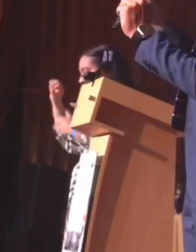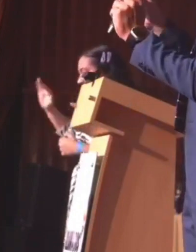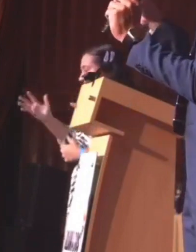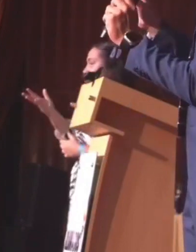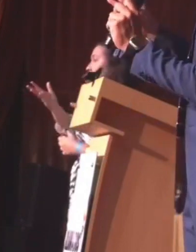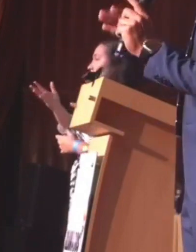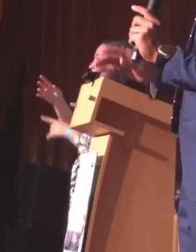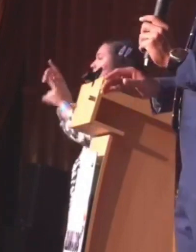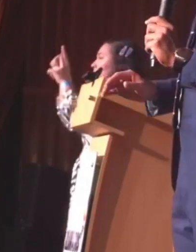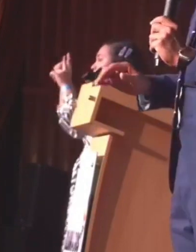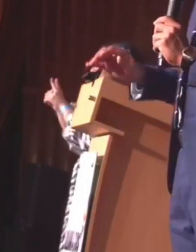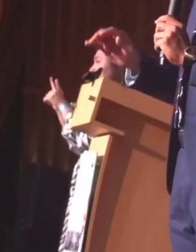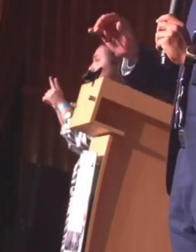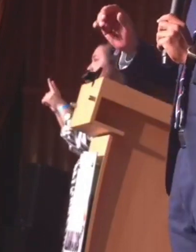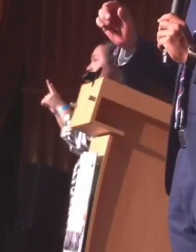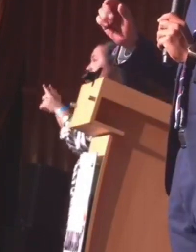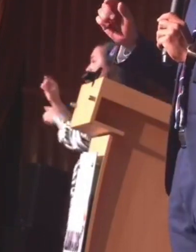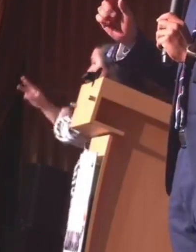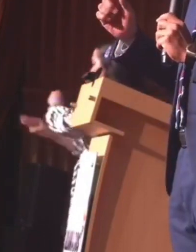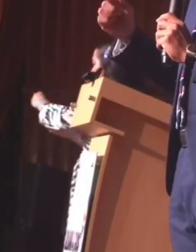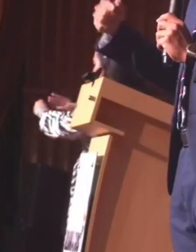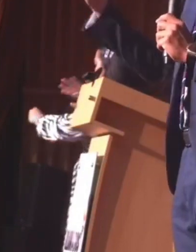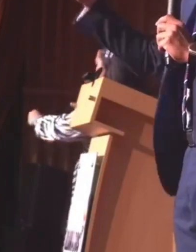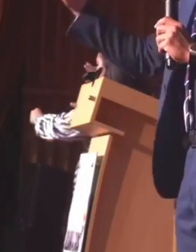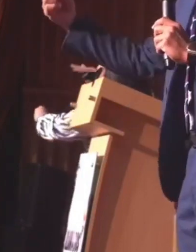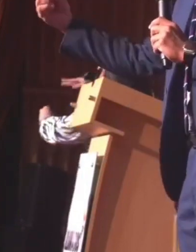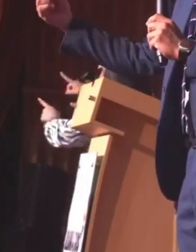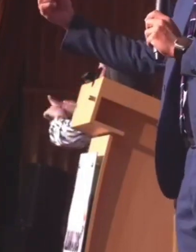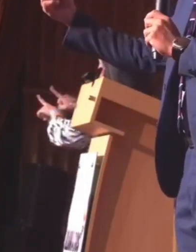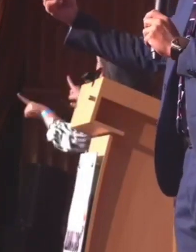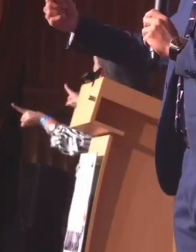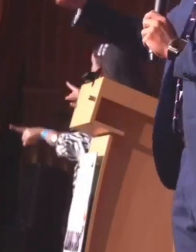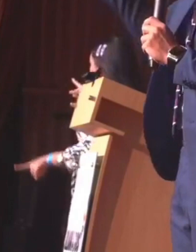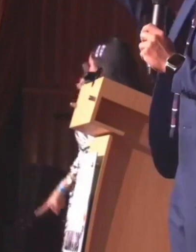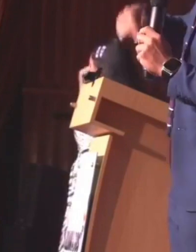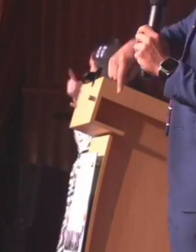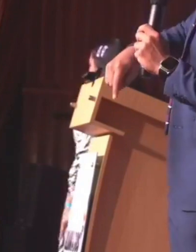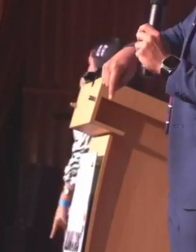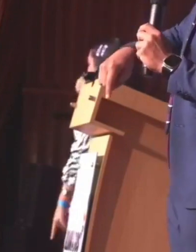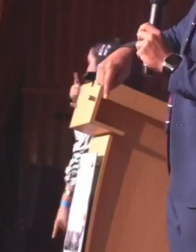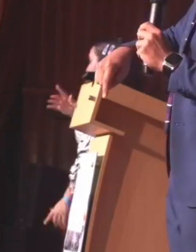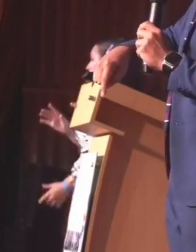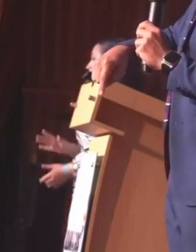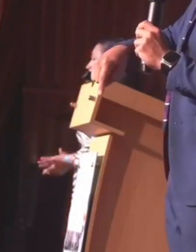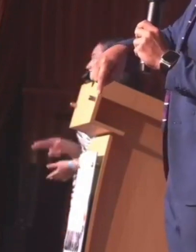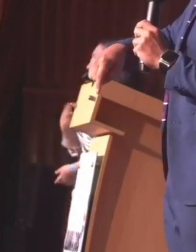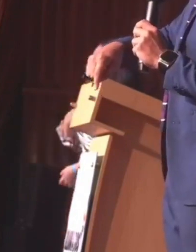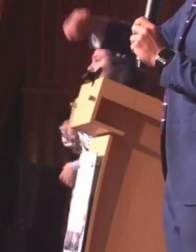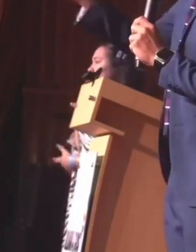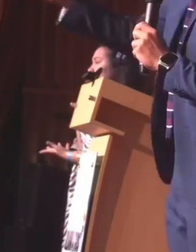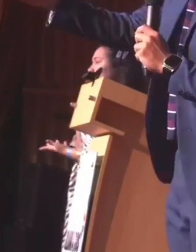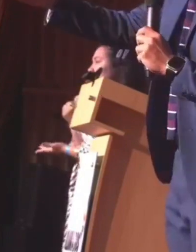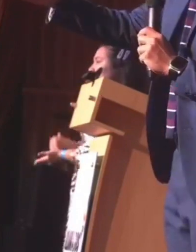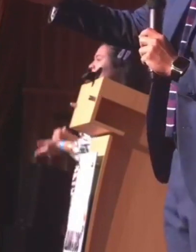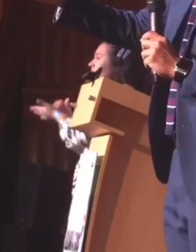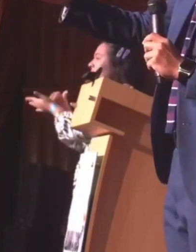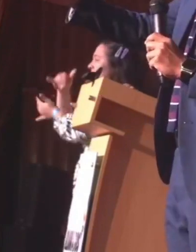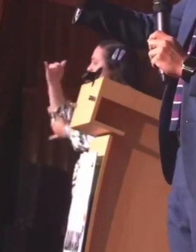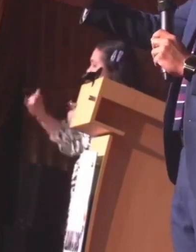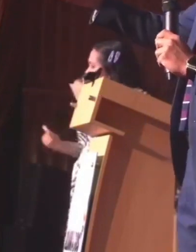Mucha teoría relativa. Y si no establecemos diferencia en quiénes somos, perdemos la